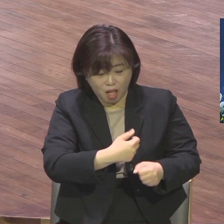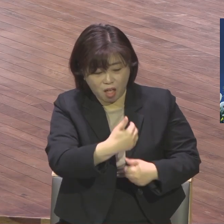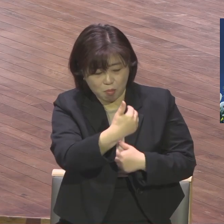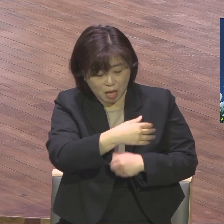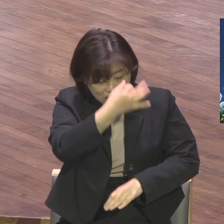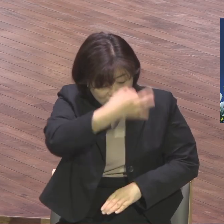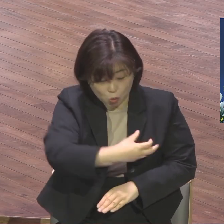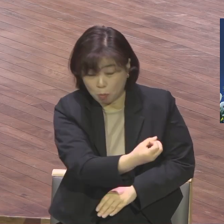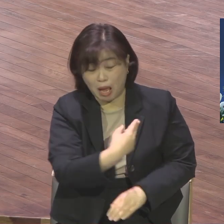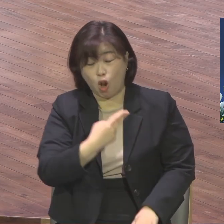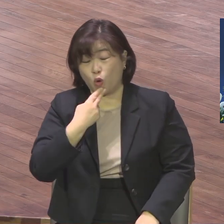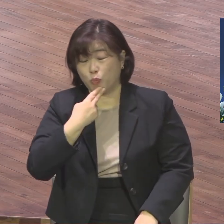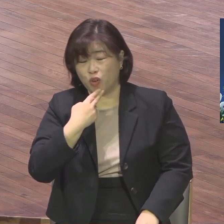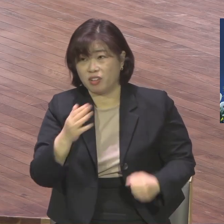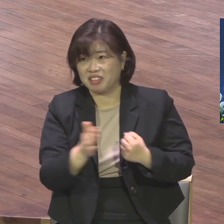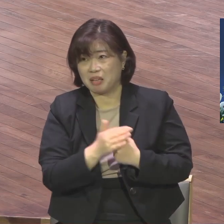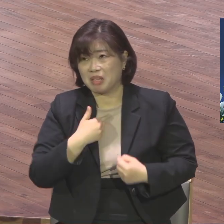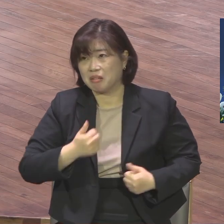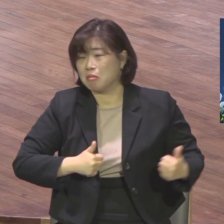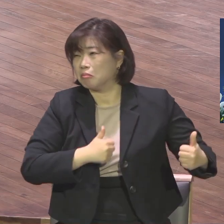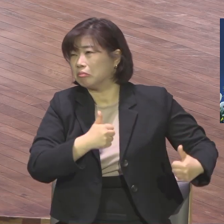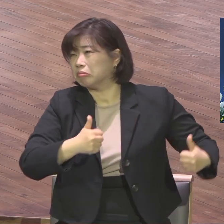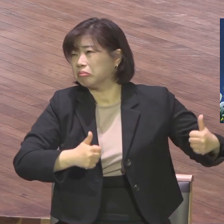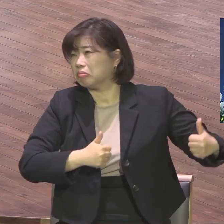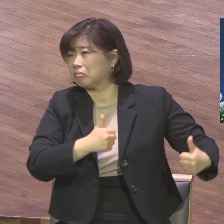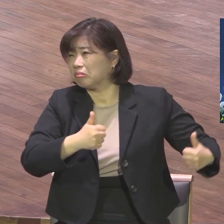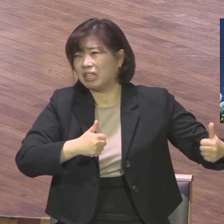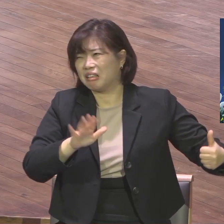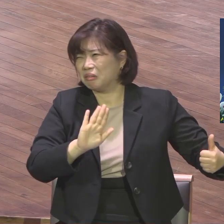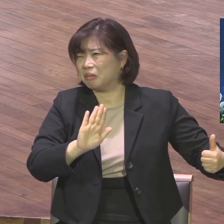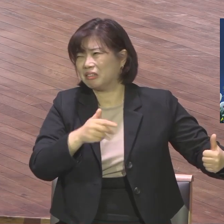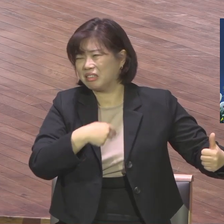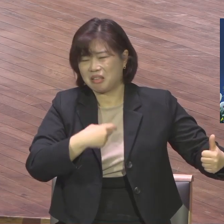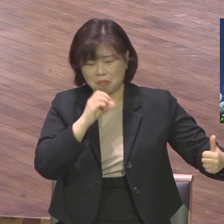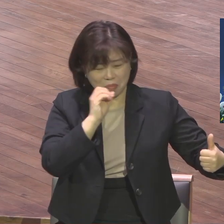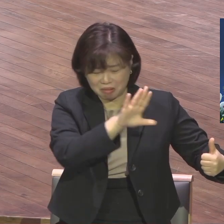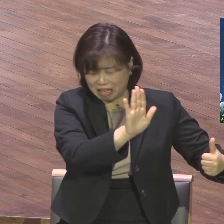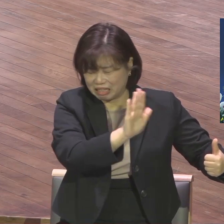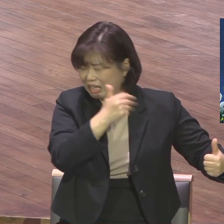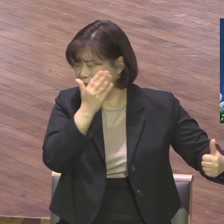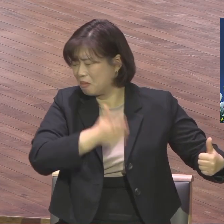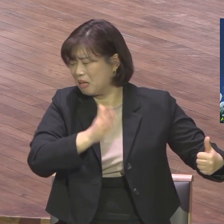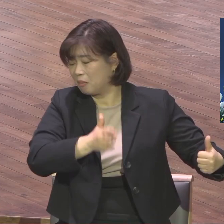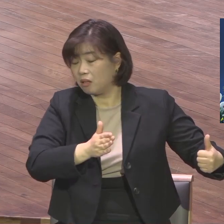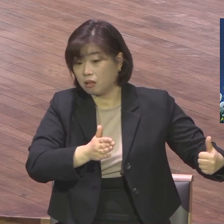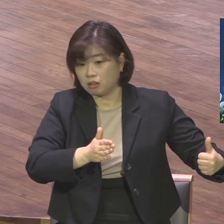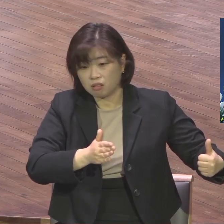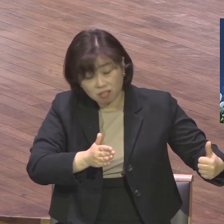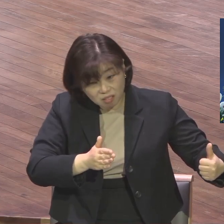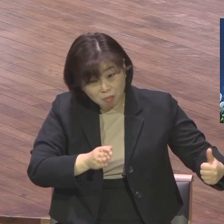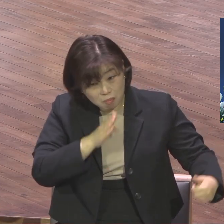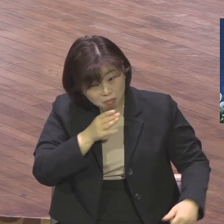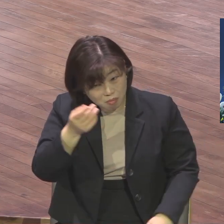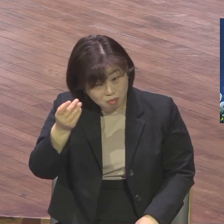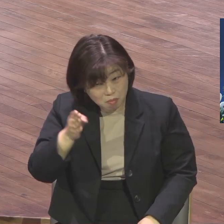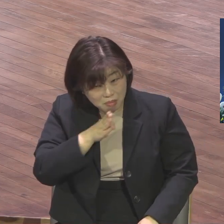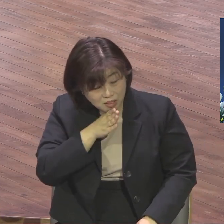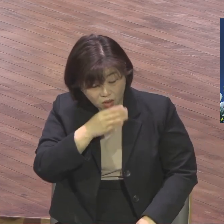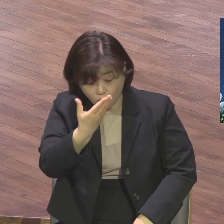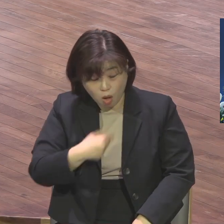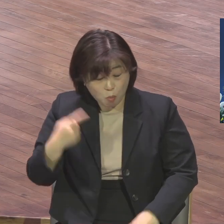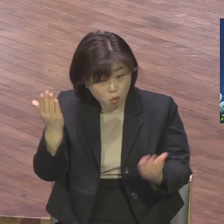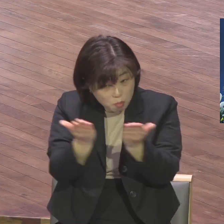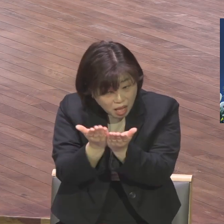봐야지 지금. 아이고 내가 한번 직장도 힘들다. 돈도 못 버는데 내가 시럽다는데 지금 내가 쪽팔리게